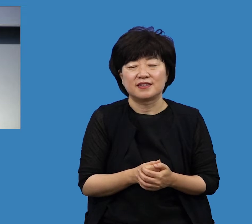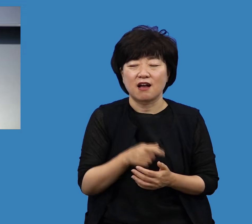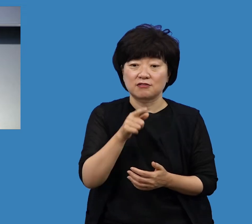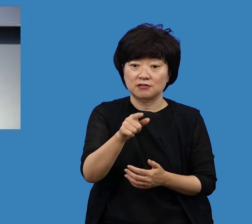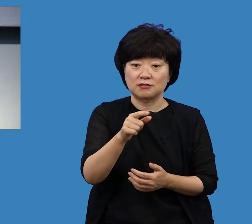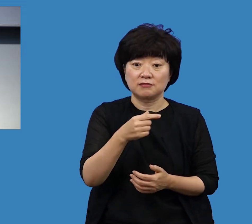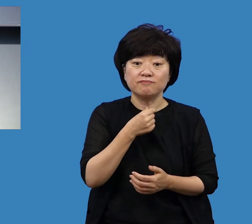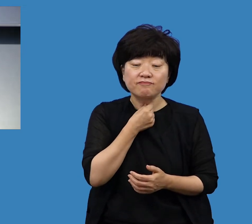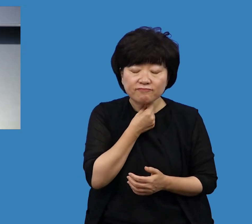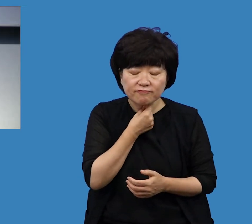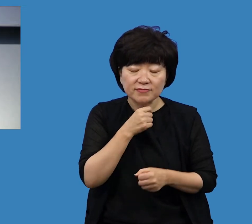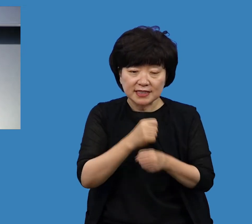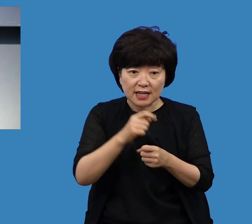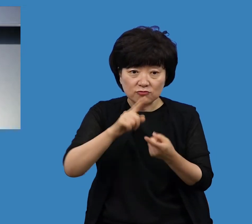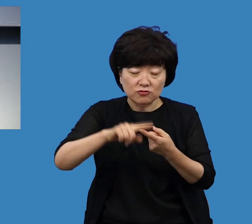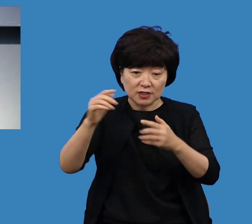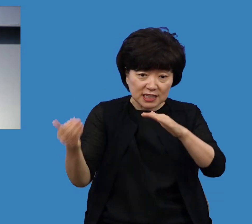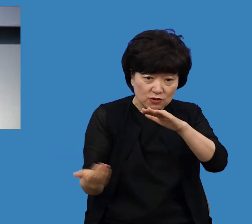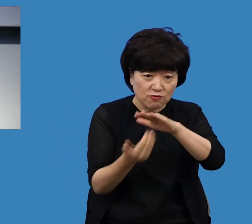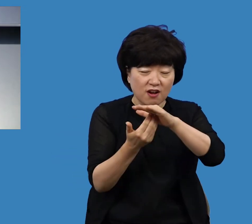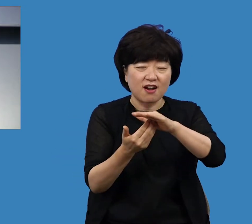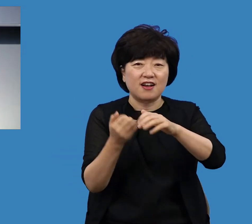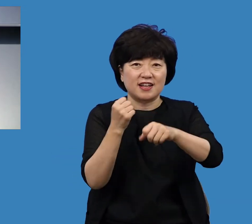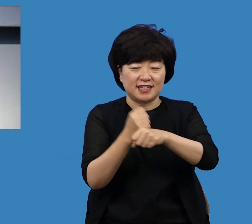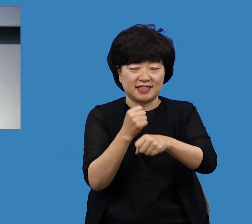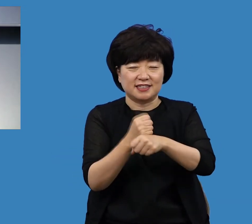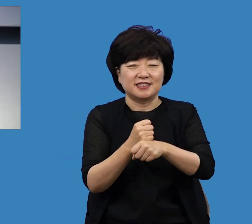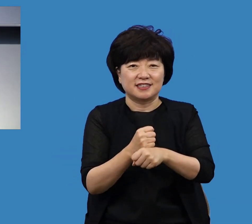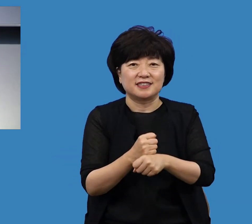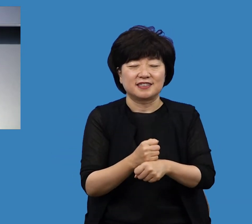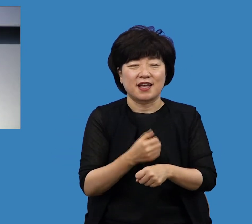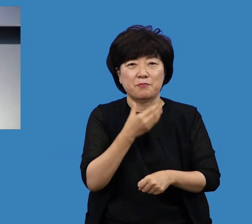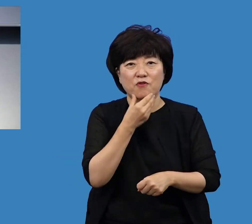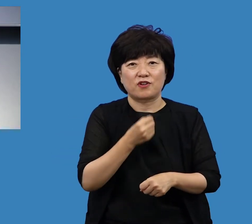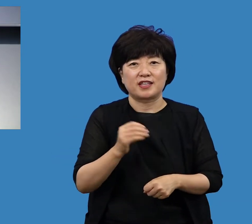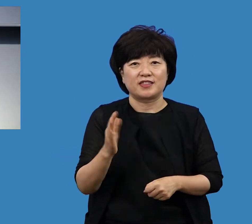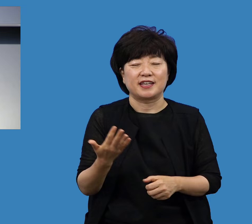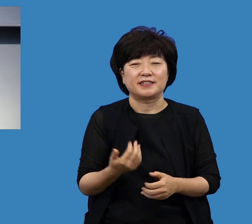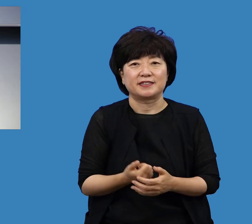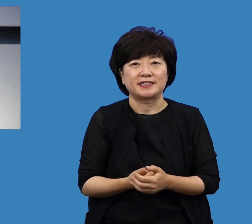행복하다고 하고 그것이 이루어진 상태를 만족이라고 부릅니다. 그래서